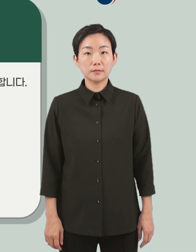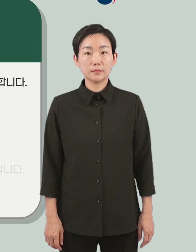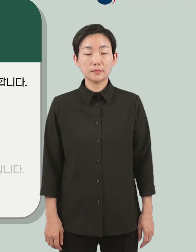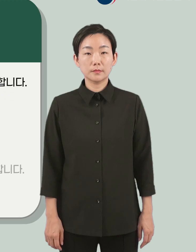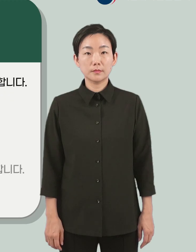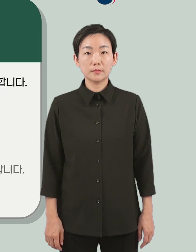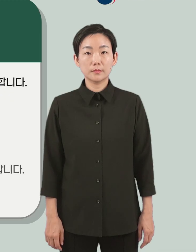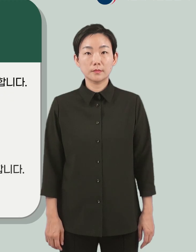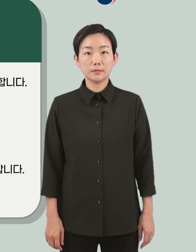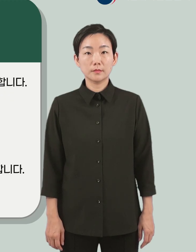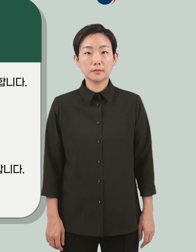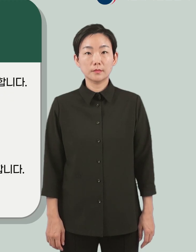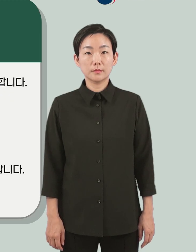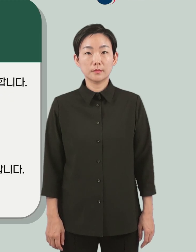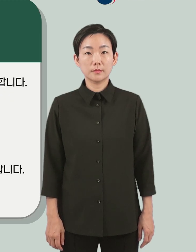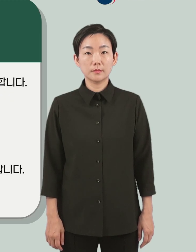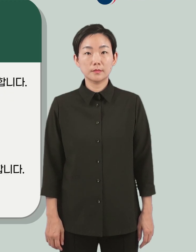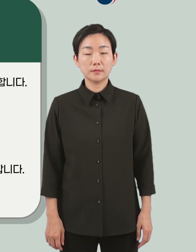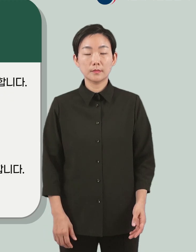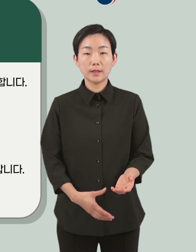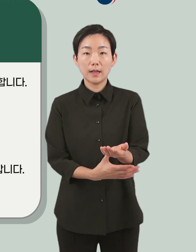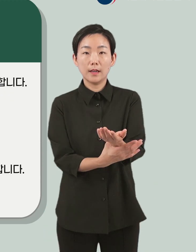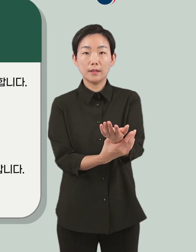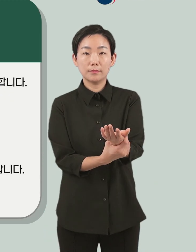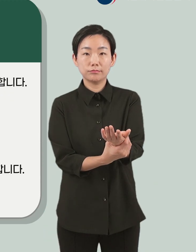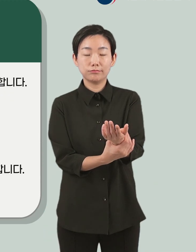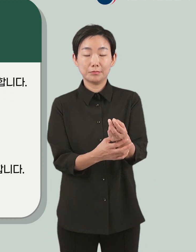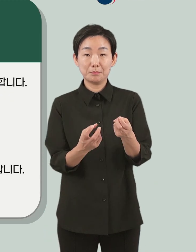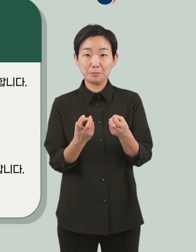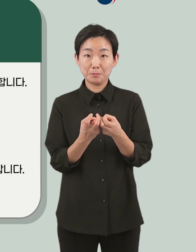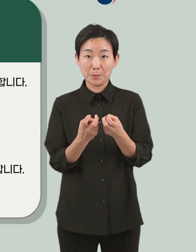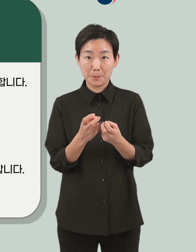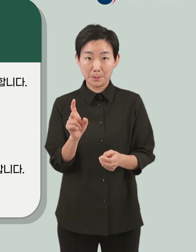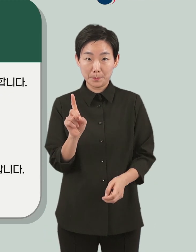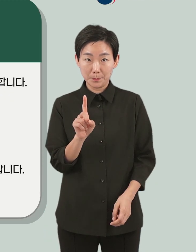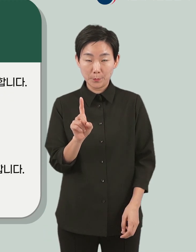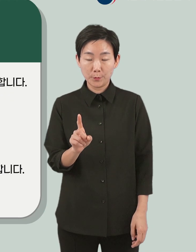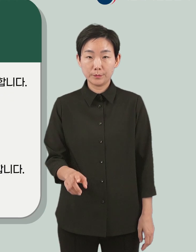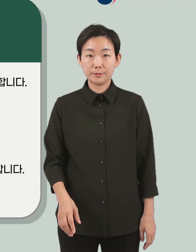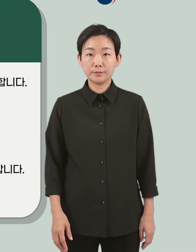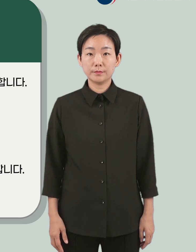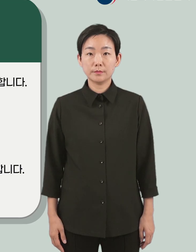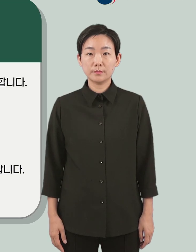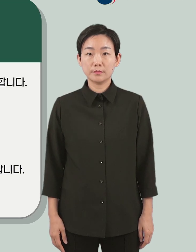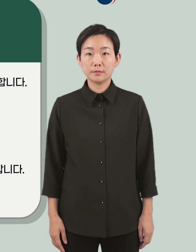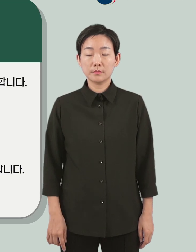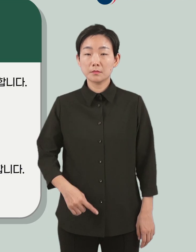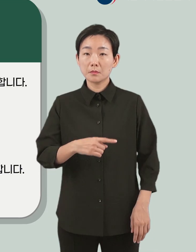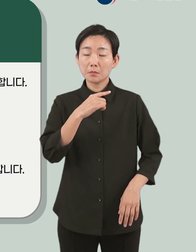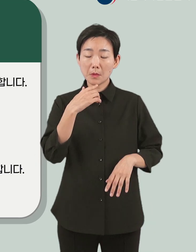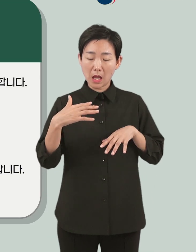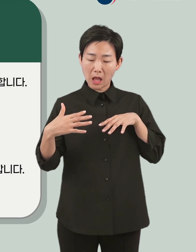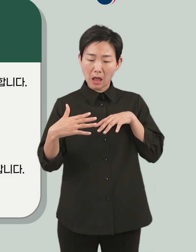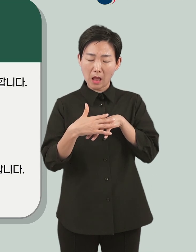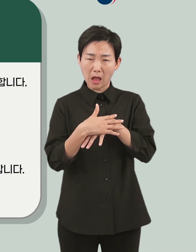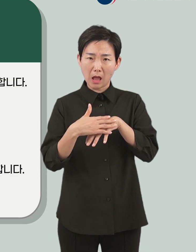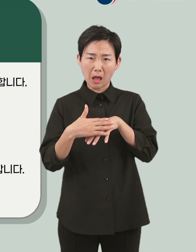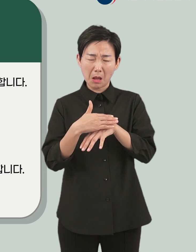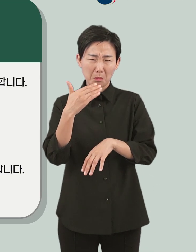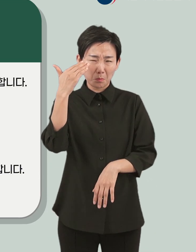이 의료기기의 사용 방법은 무엇입니까? 소매는 느슨하게 걷어 올려 혈액순환을 방해하지 않도록